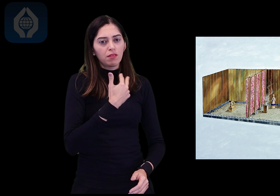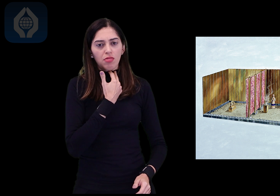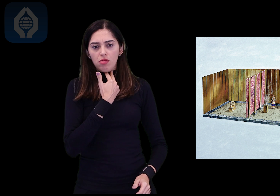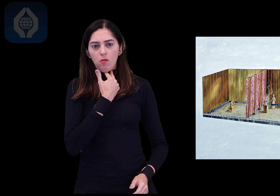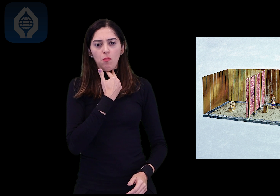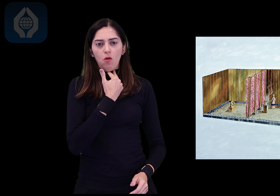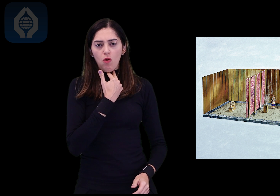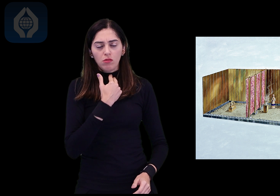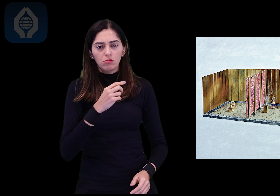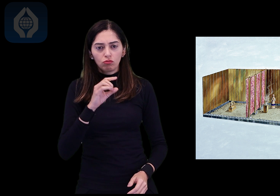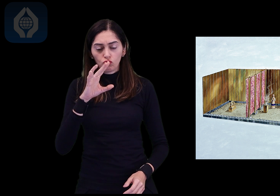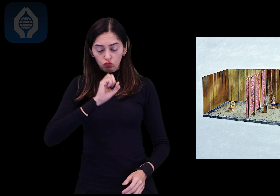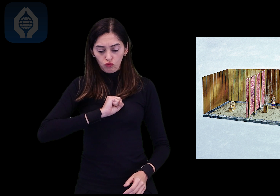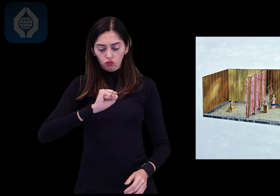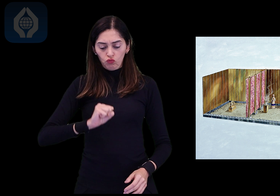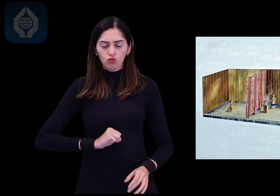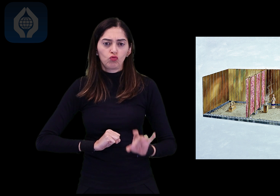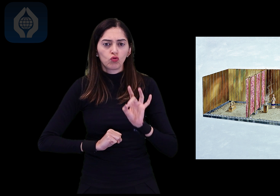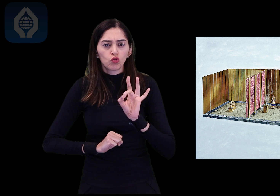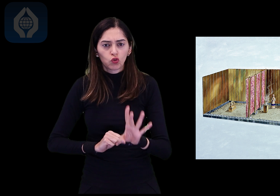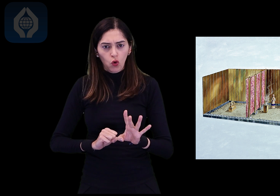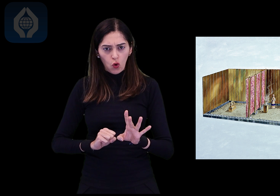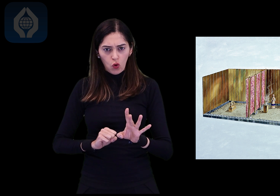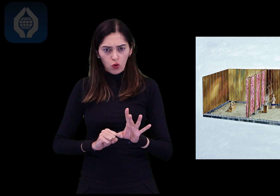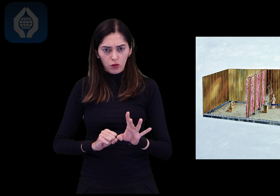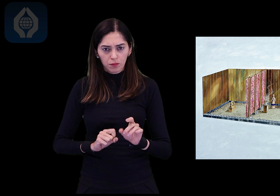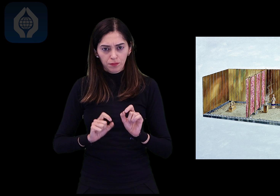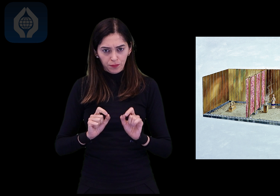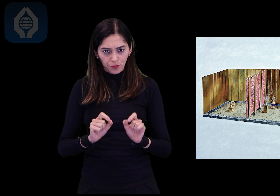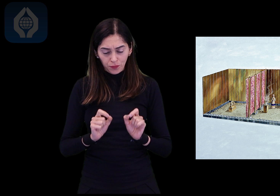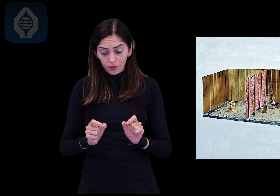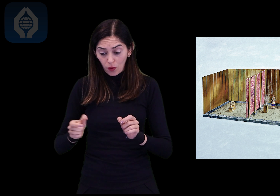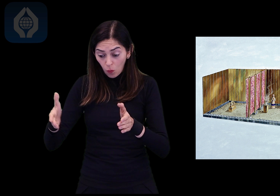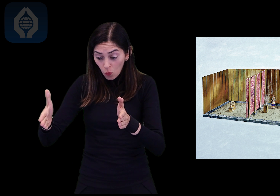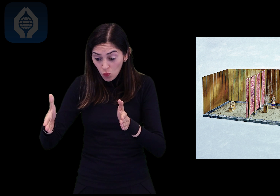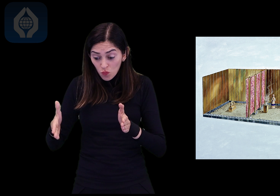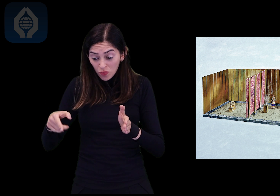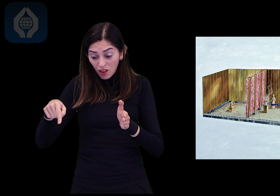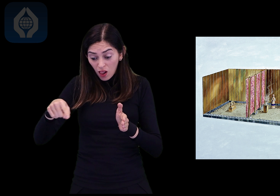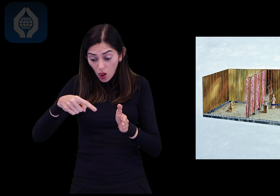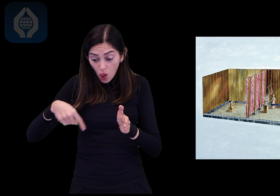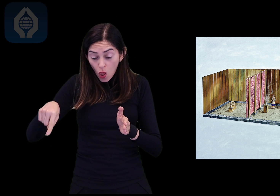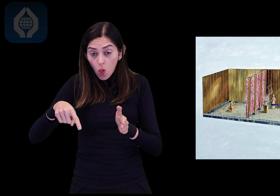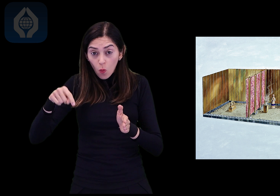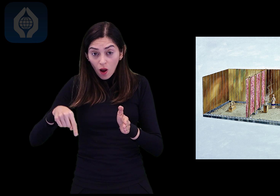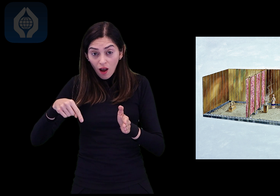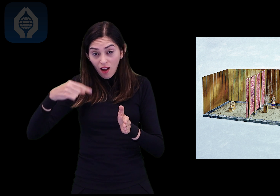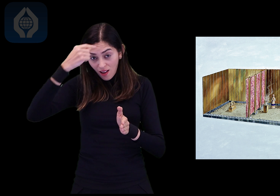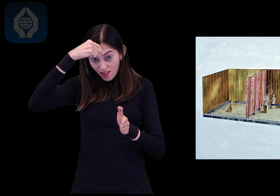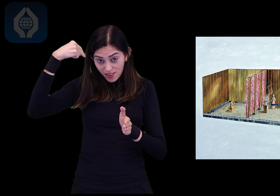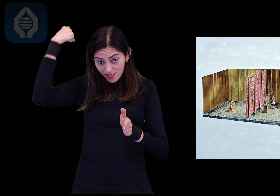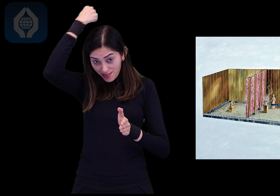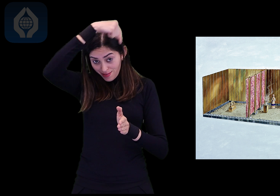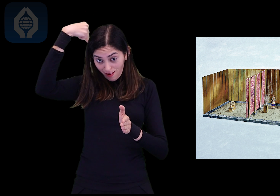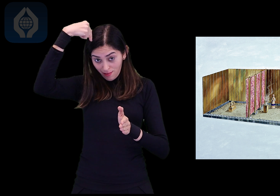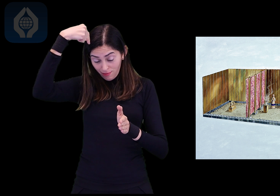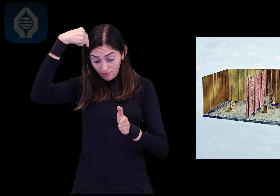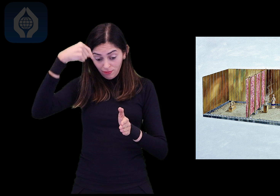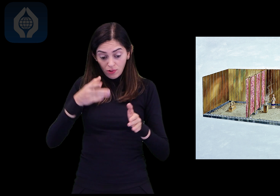os sacerdotes. O segundo cômodo era ainda mais importante. Era chamado de lugar santíssimo ou